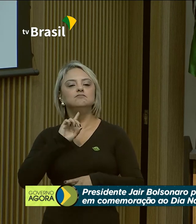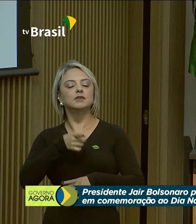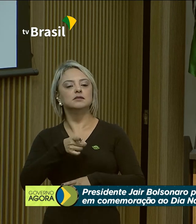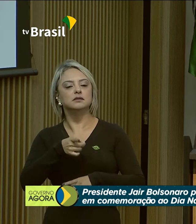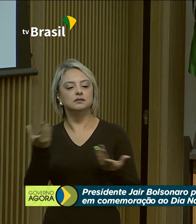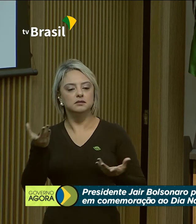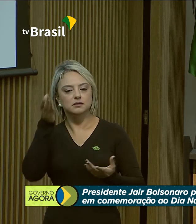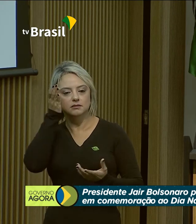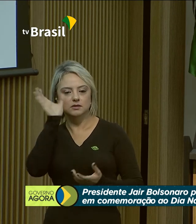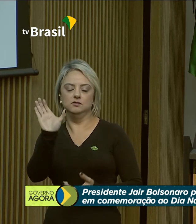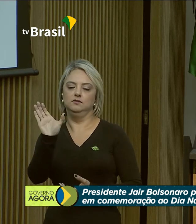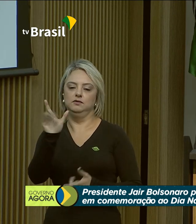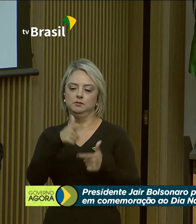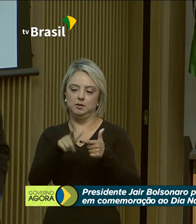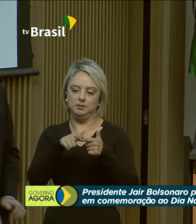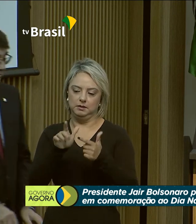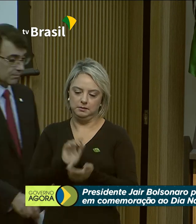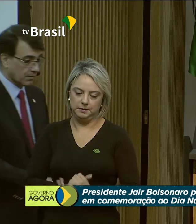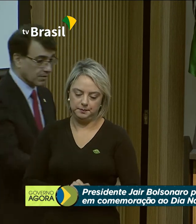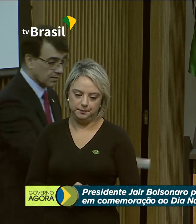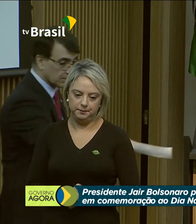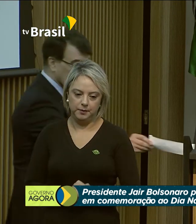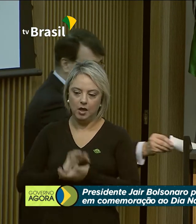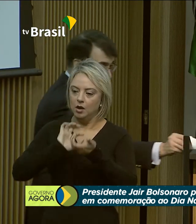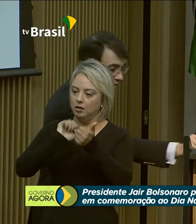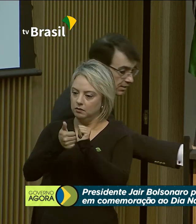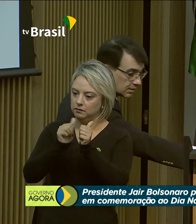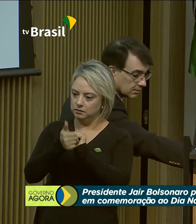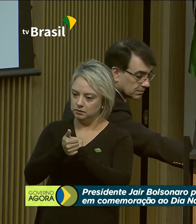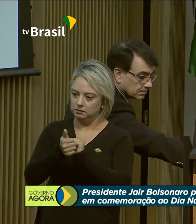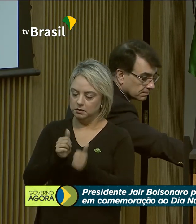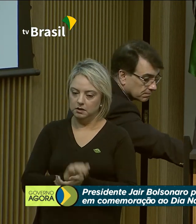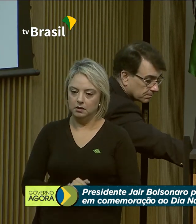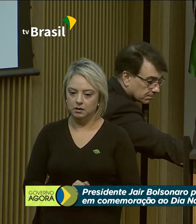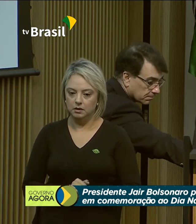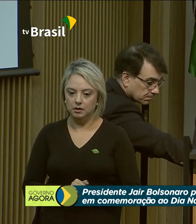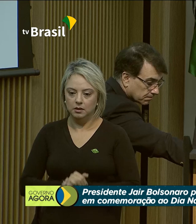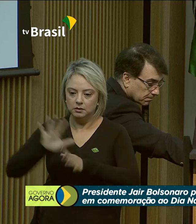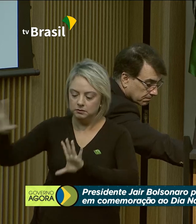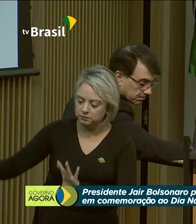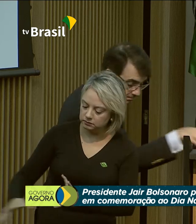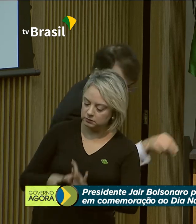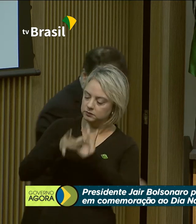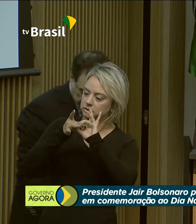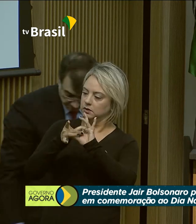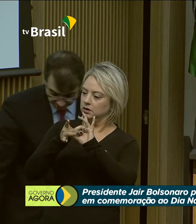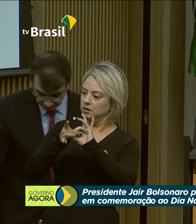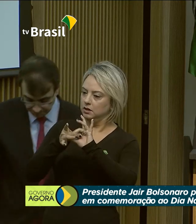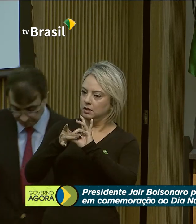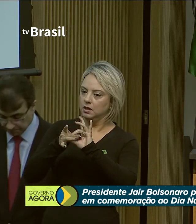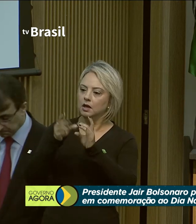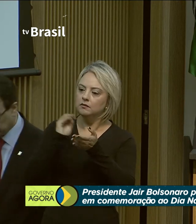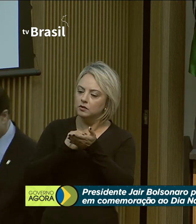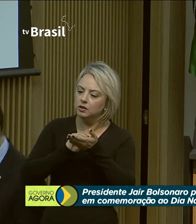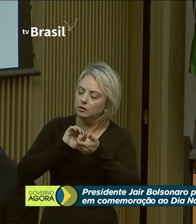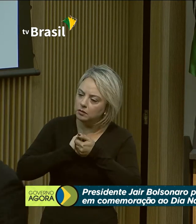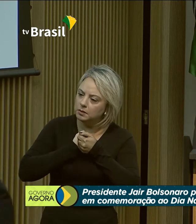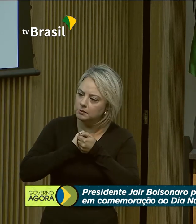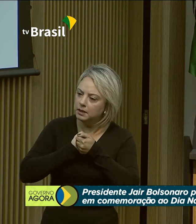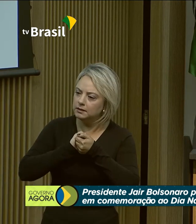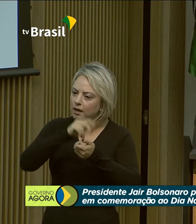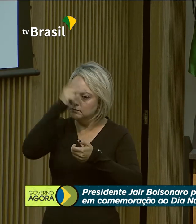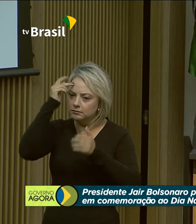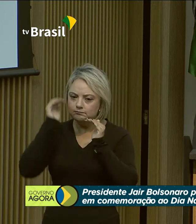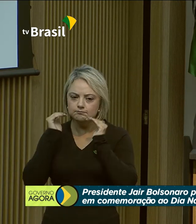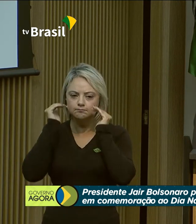a situação. O futebol nos une, né? E está faltando eu cumprimentar aqui uma